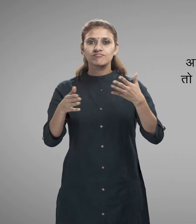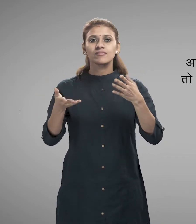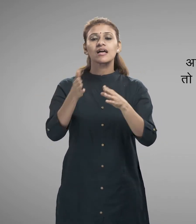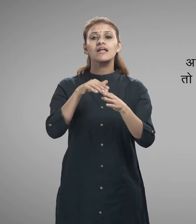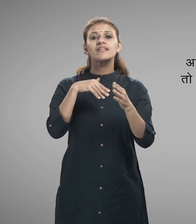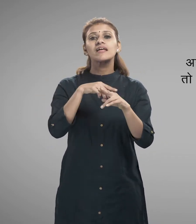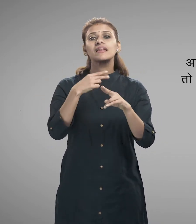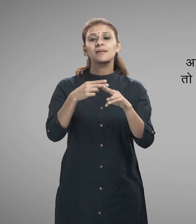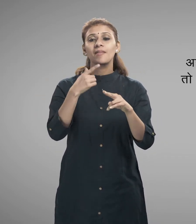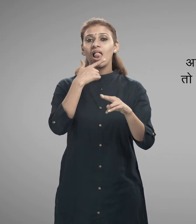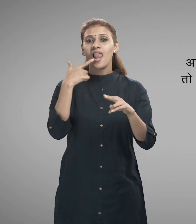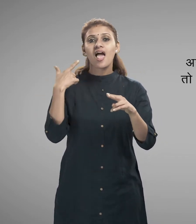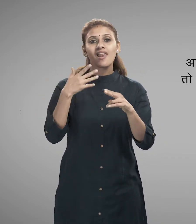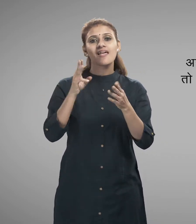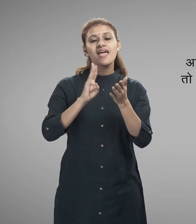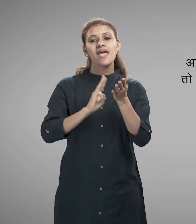या रक्त के थक्के के रूप में निकलती है।